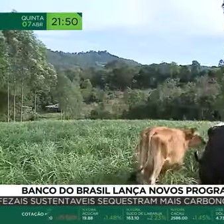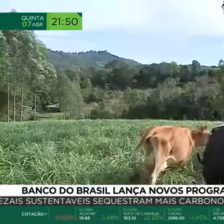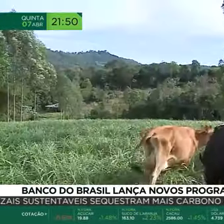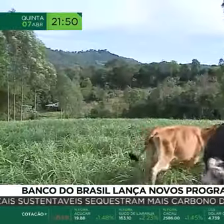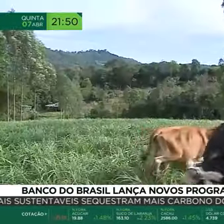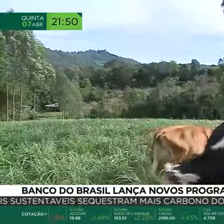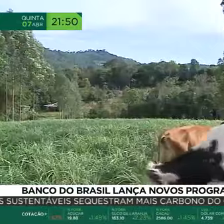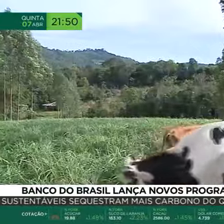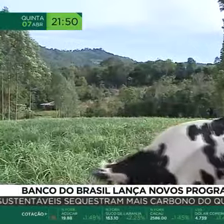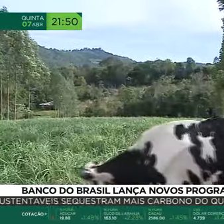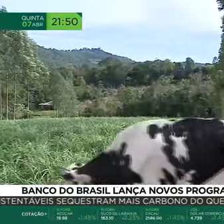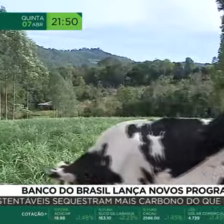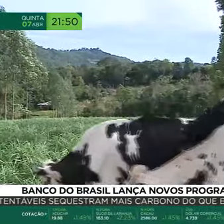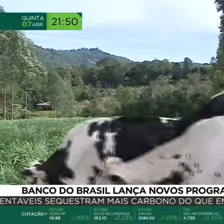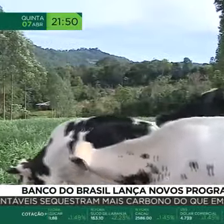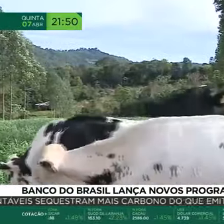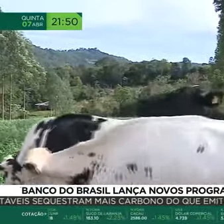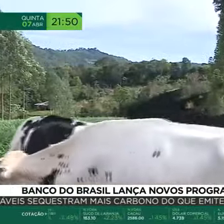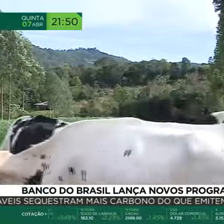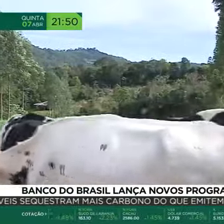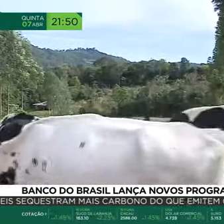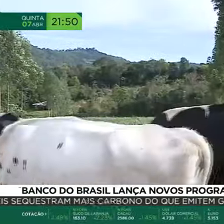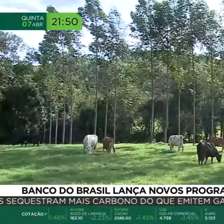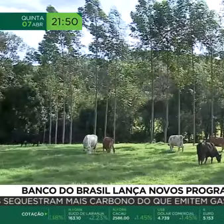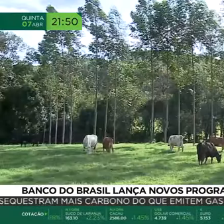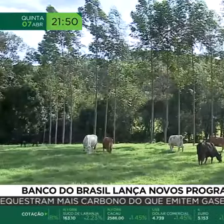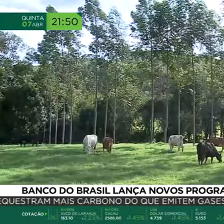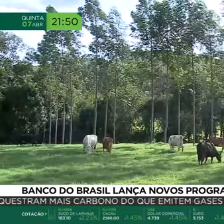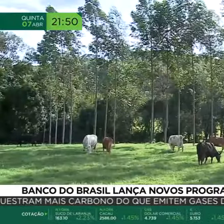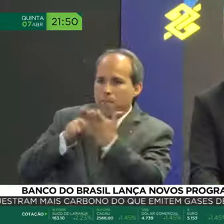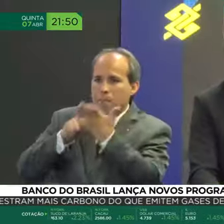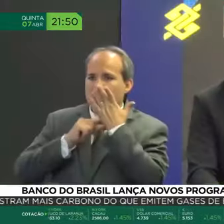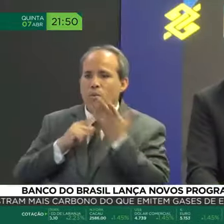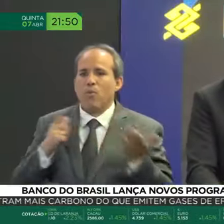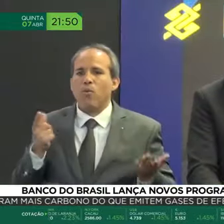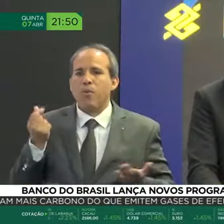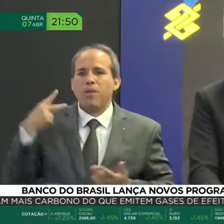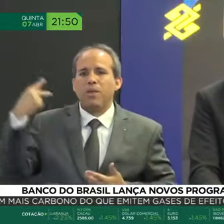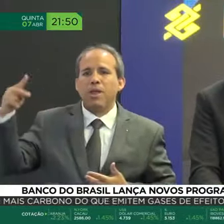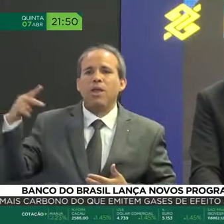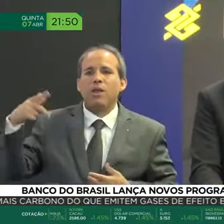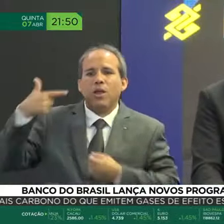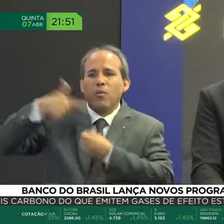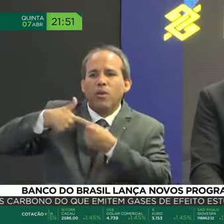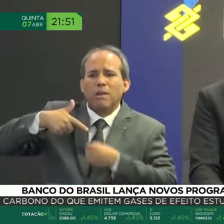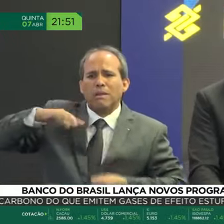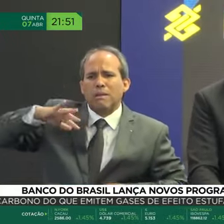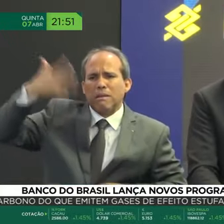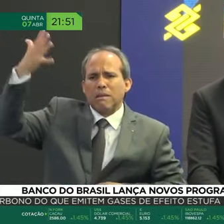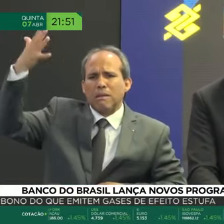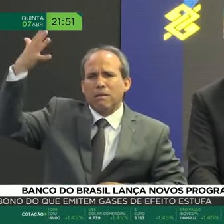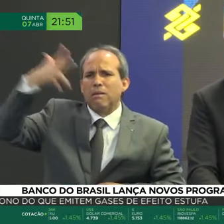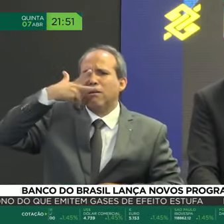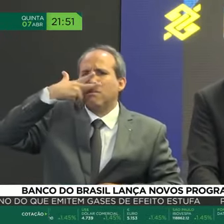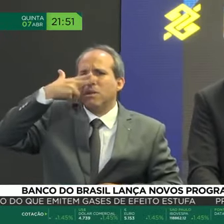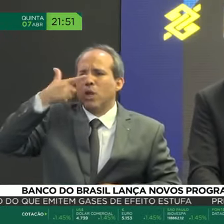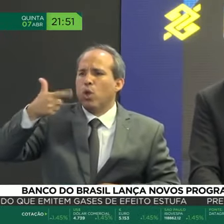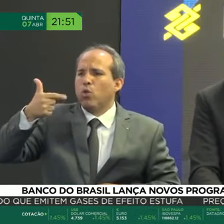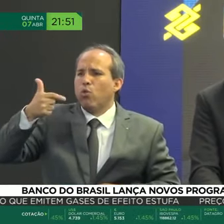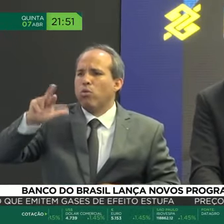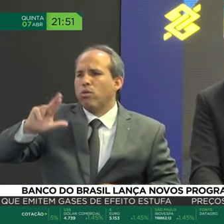compram esses títulos para compensar as emissões de poluentes o presidente aí bolsonaro comemorou o lançamento